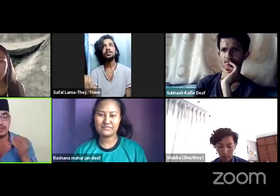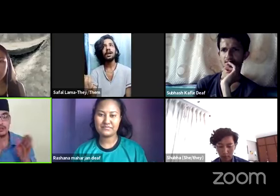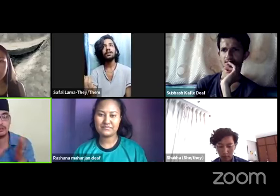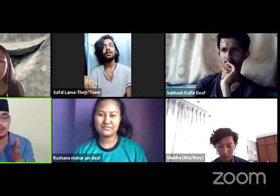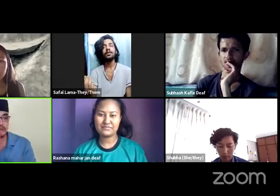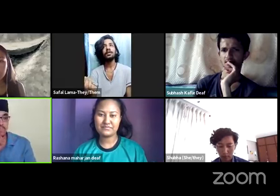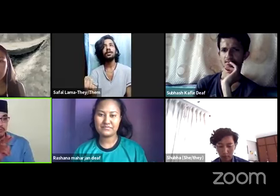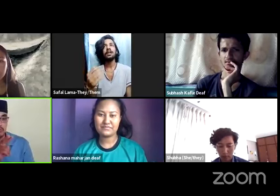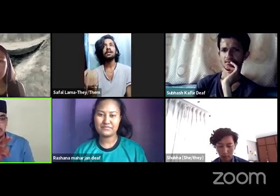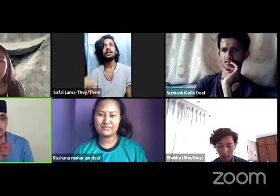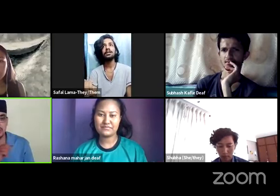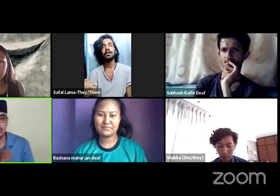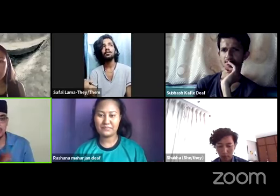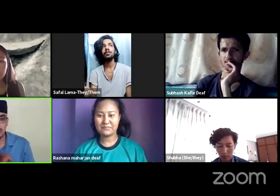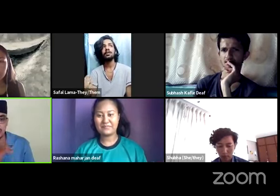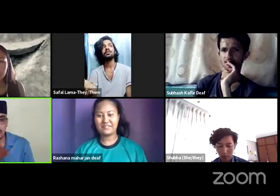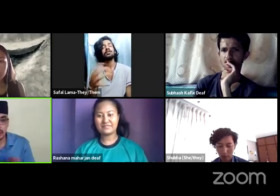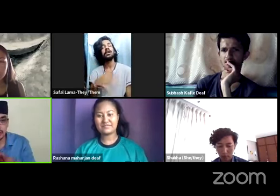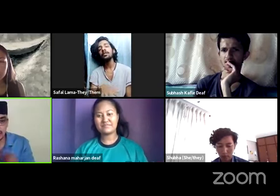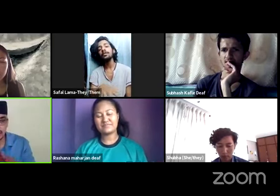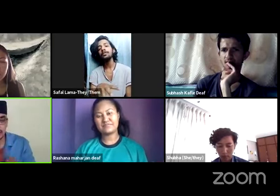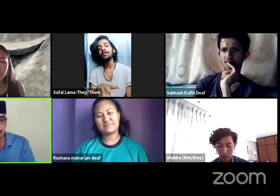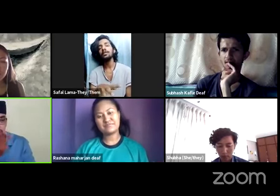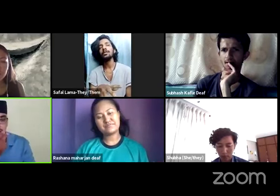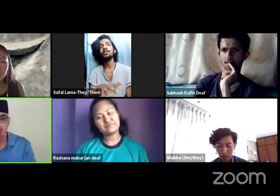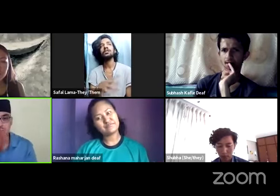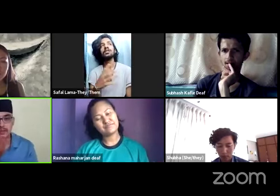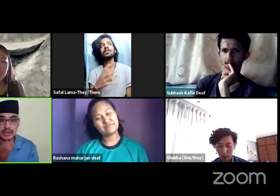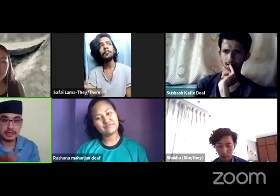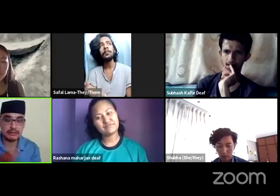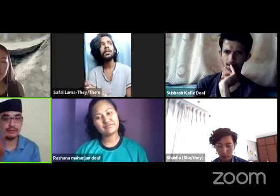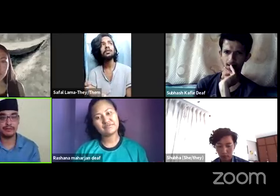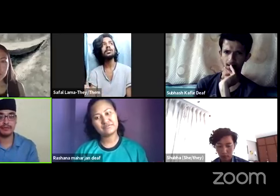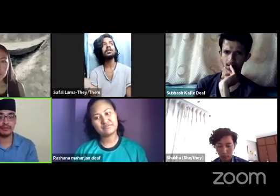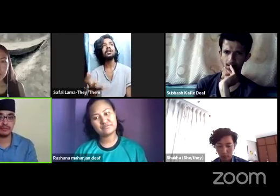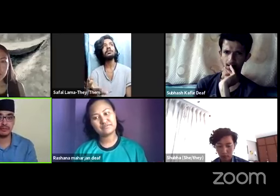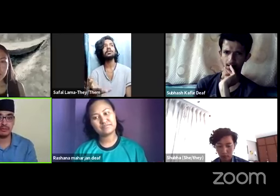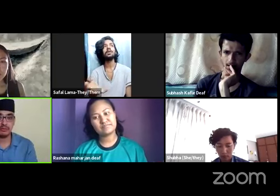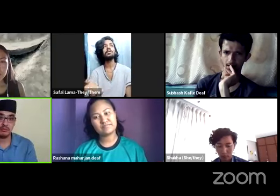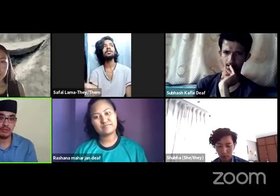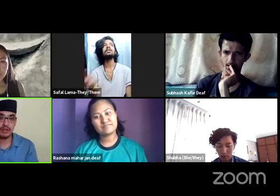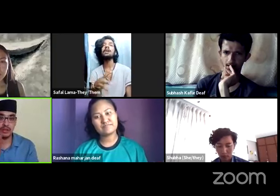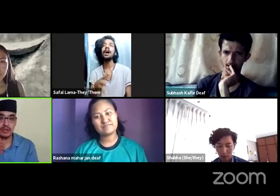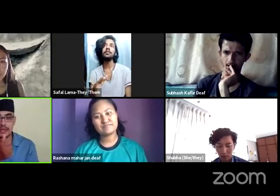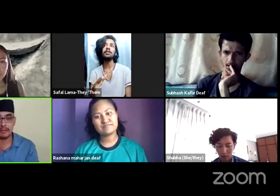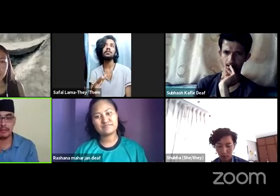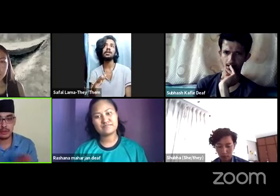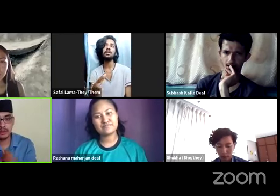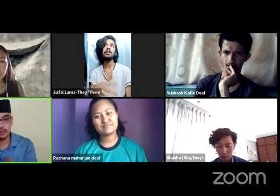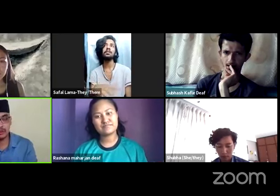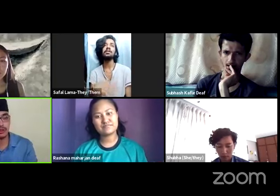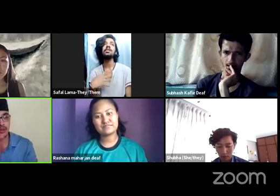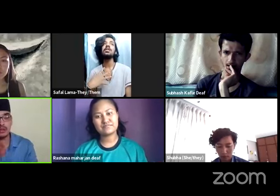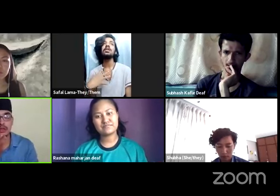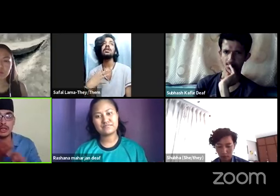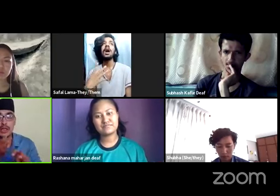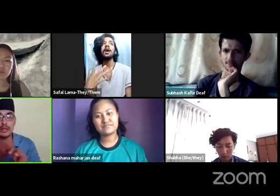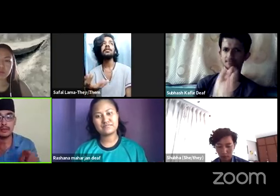क्वेयर पर्सन आइडेन्टिफाई गर्नेलाई इन्टरनेट पब्लिकेसन्स एकदम राम्रो पनि हुन्छ तर के हुन्छ भनेपछि एकदम गाह्रो पनि हुन्छ